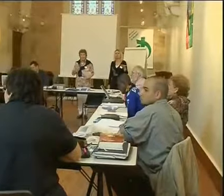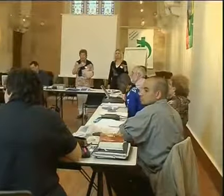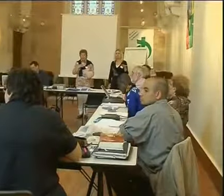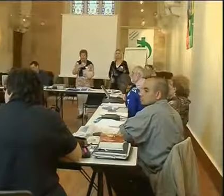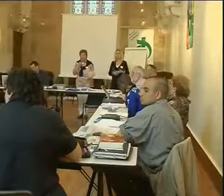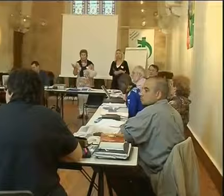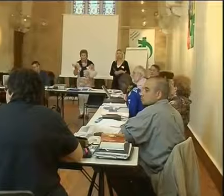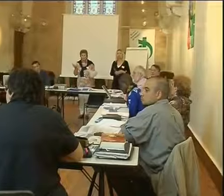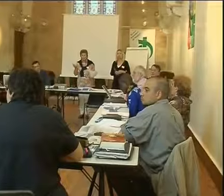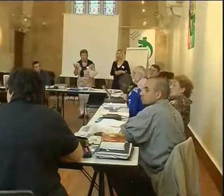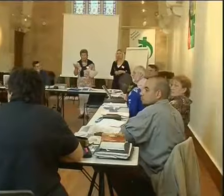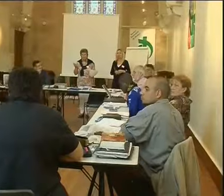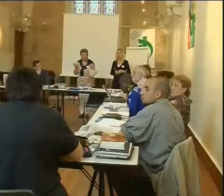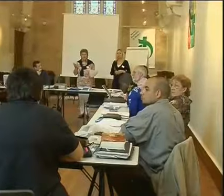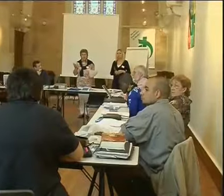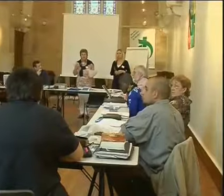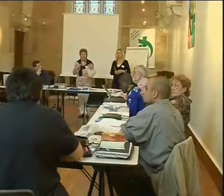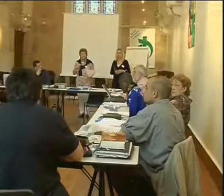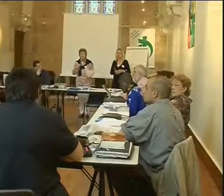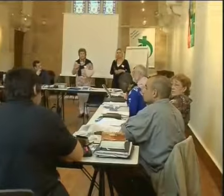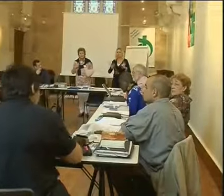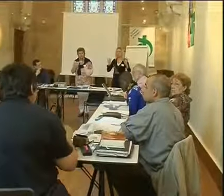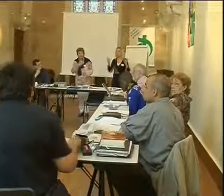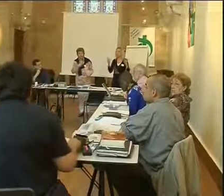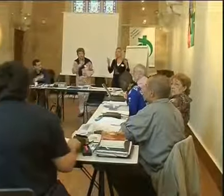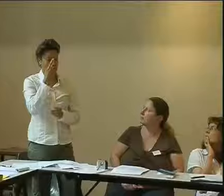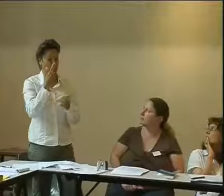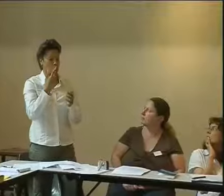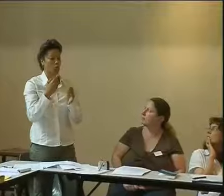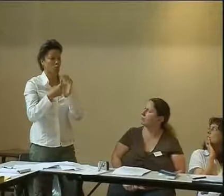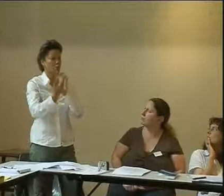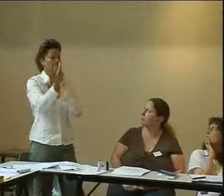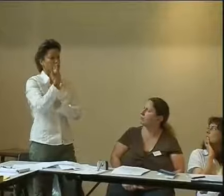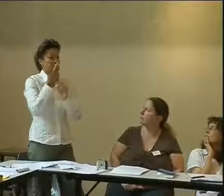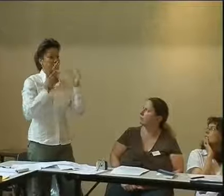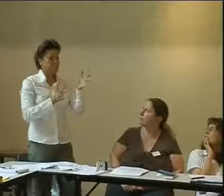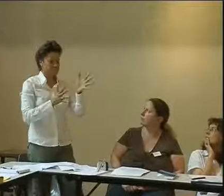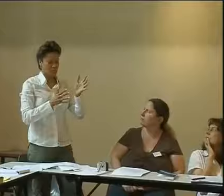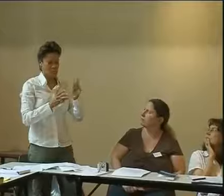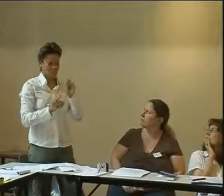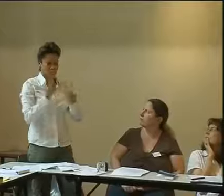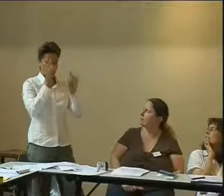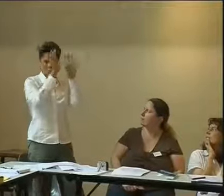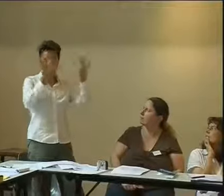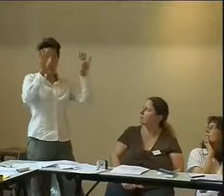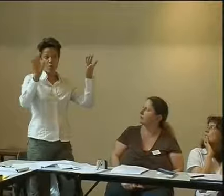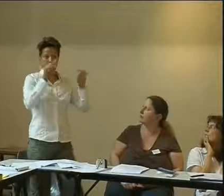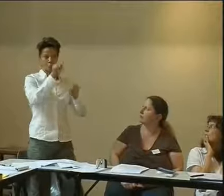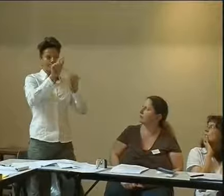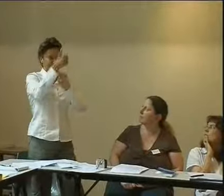en Australie ou au Costa Rica et en Corée, les sourds disposent déjà de la traduction des livres de la Bible dans leur propre langue.